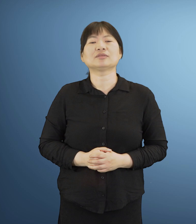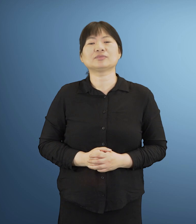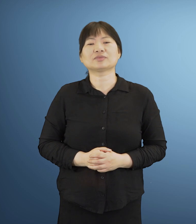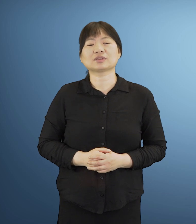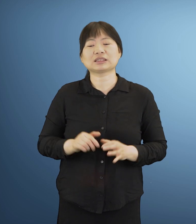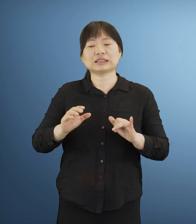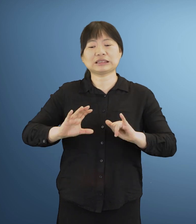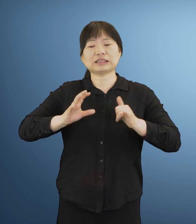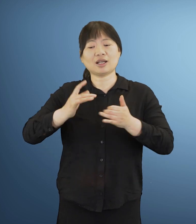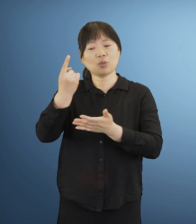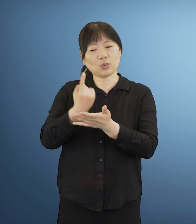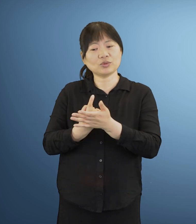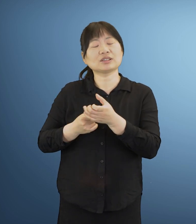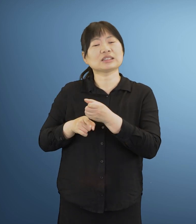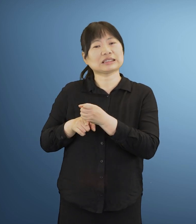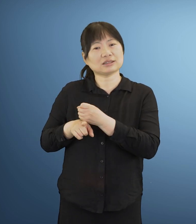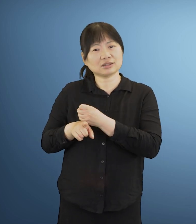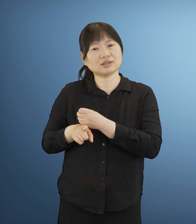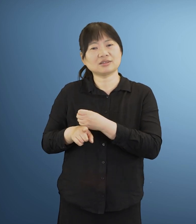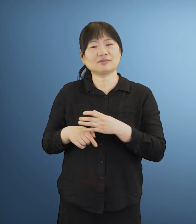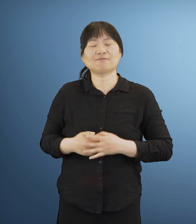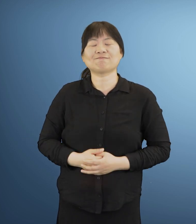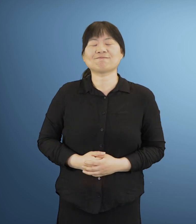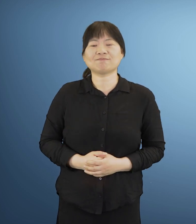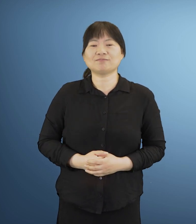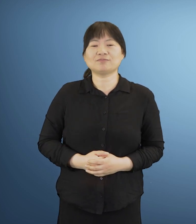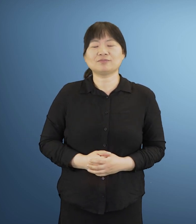이 땅에 오신 이유,